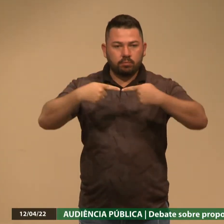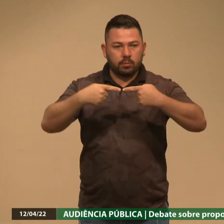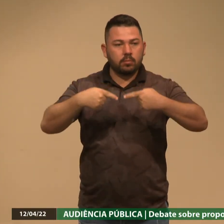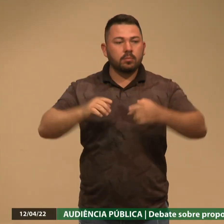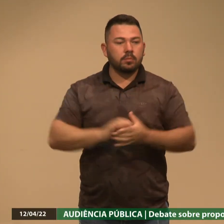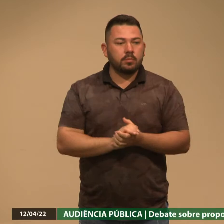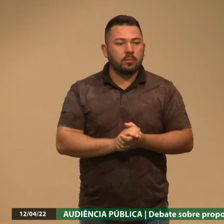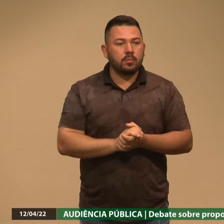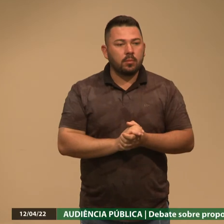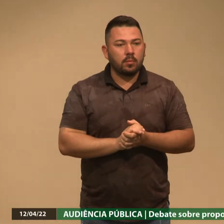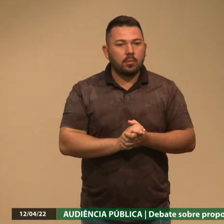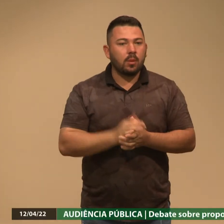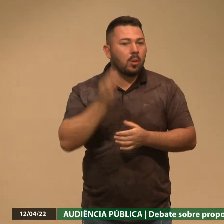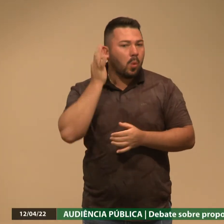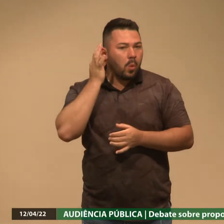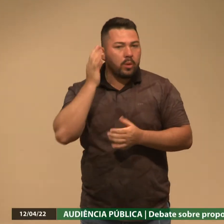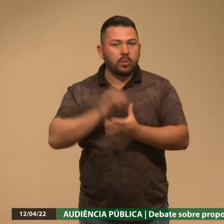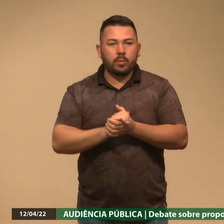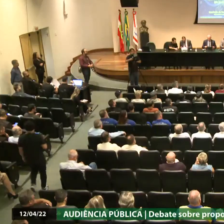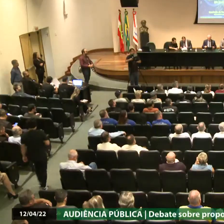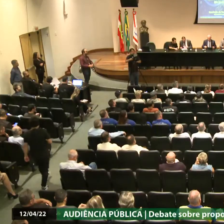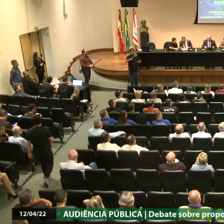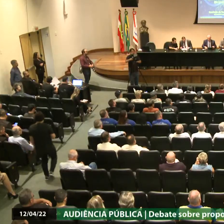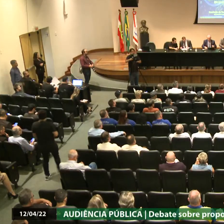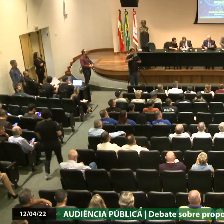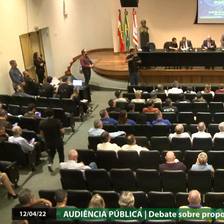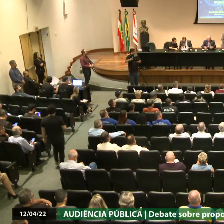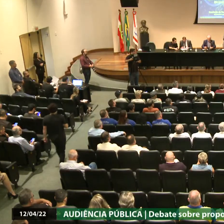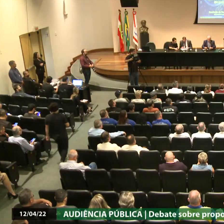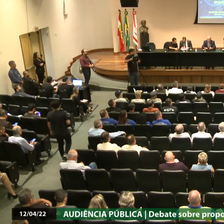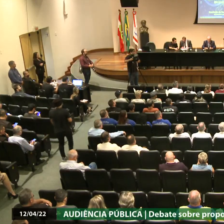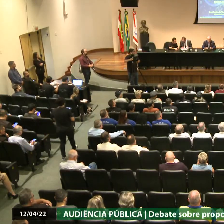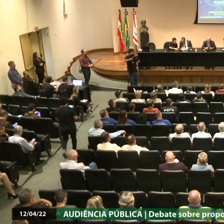dos trabalhos uma ótima desse a todos obrigado